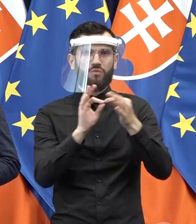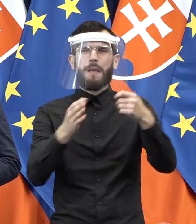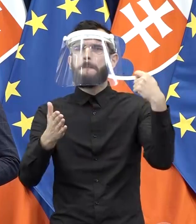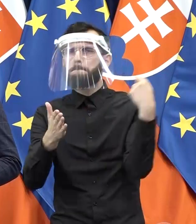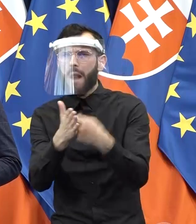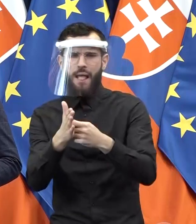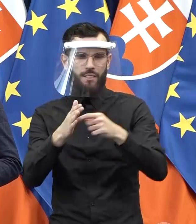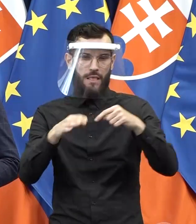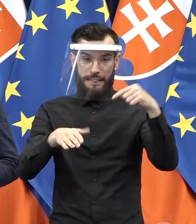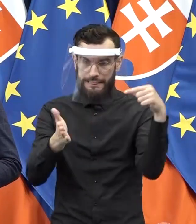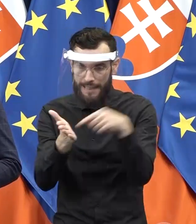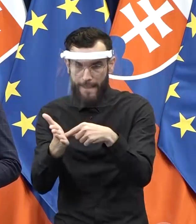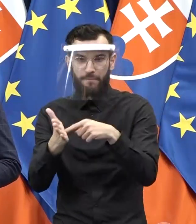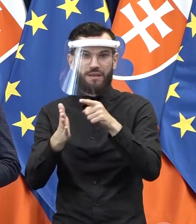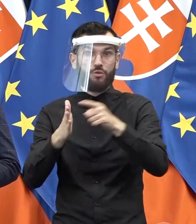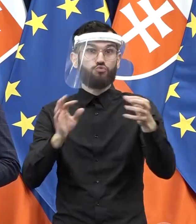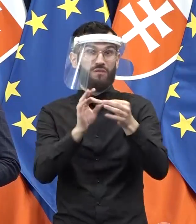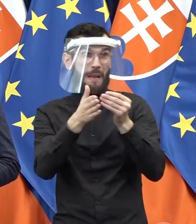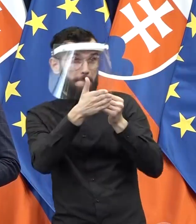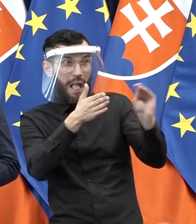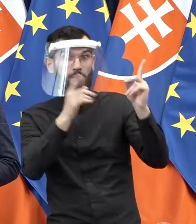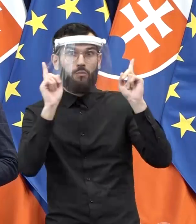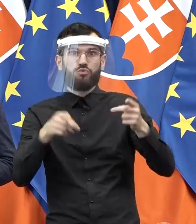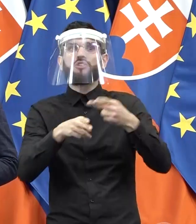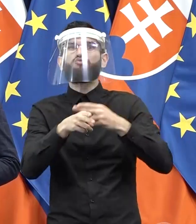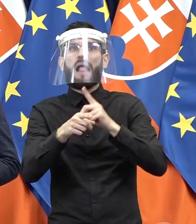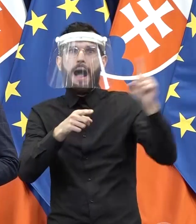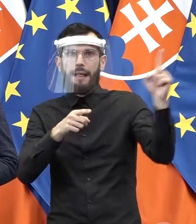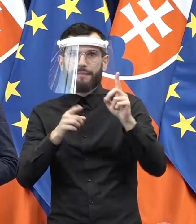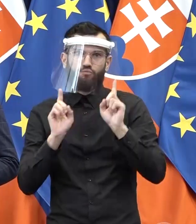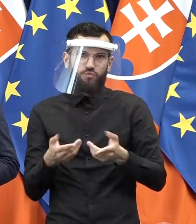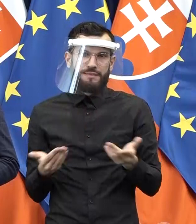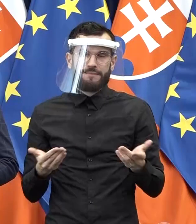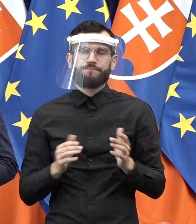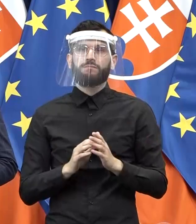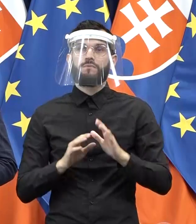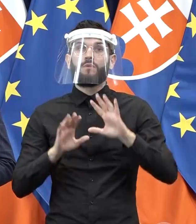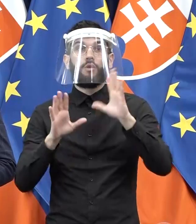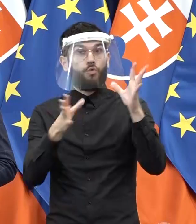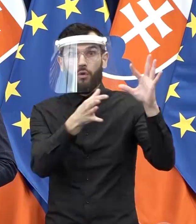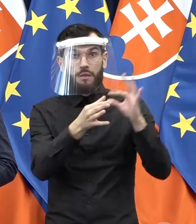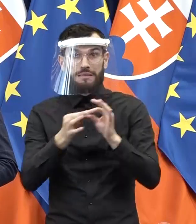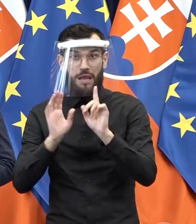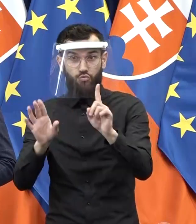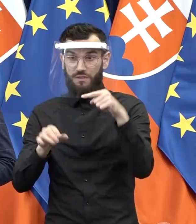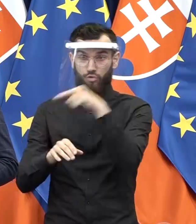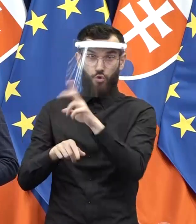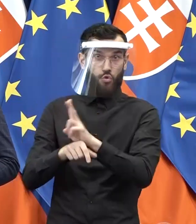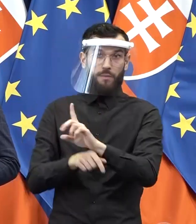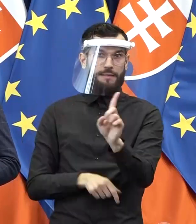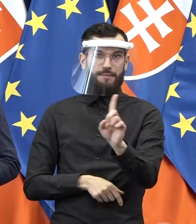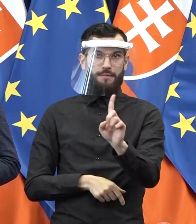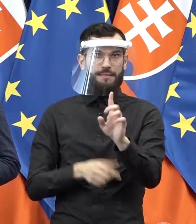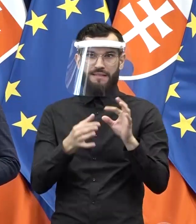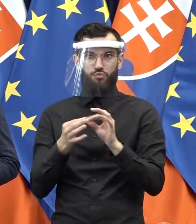akýkoľvek pladieb voči štátu, alebo áno, voči štátu v tomto prípade, sa nevzťahujú pod toto opatrenie.